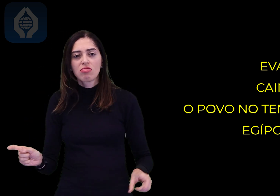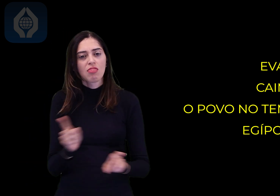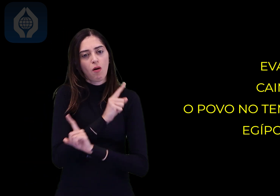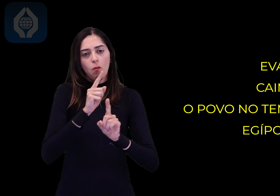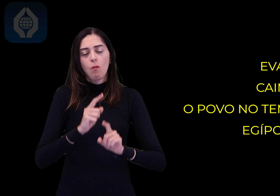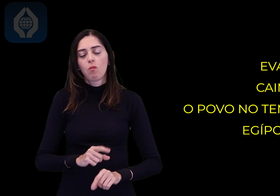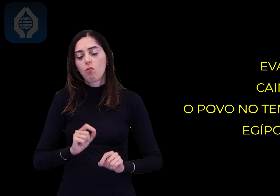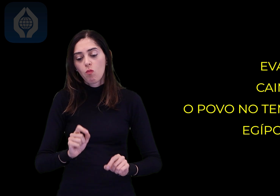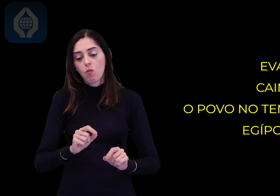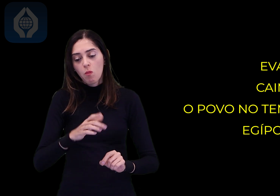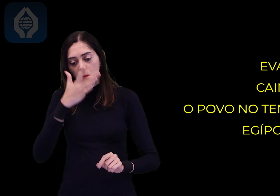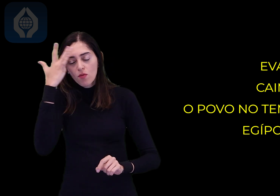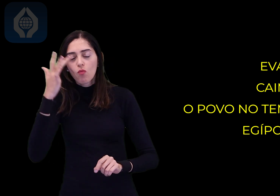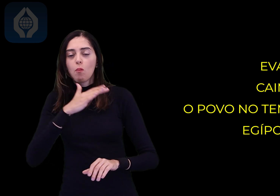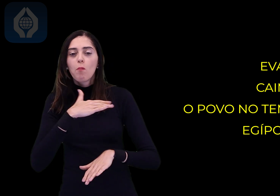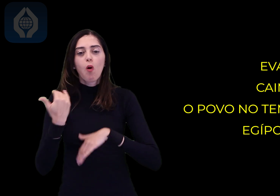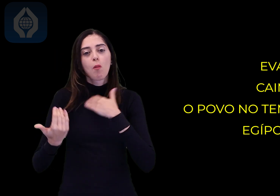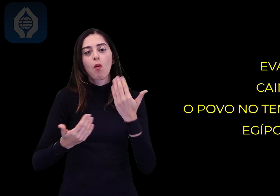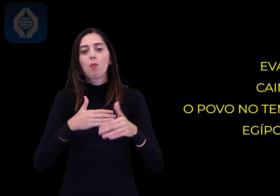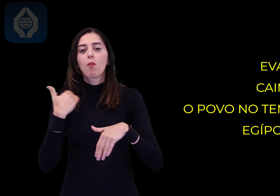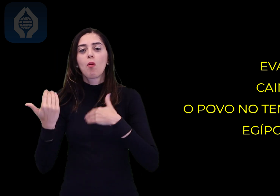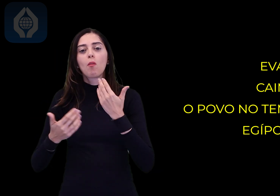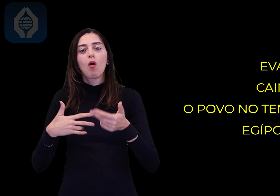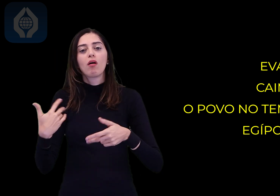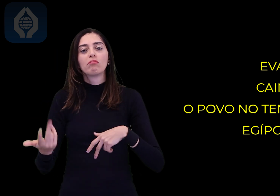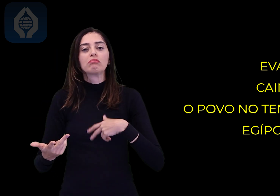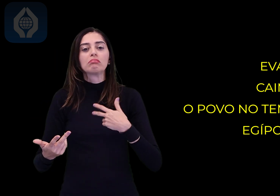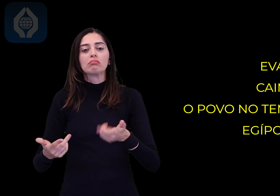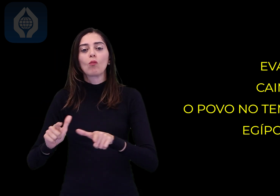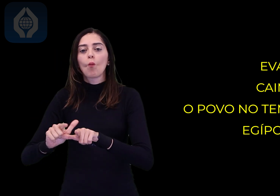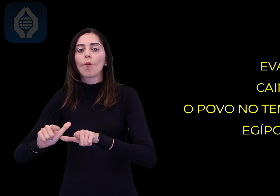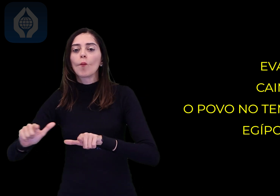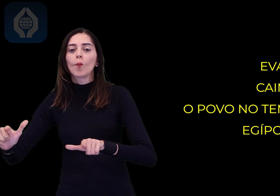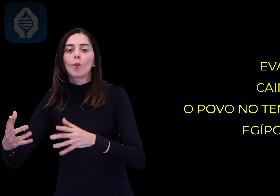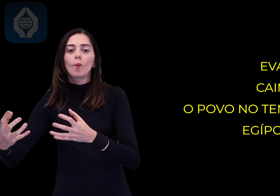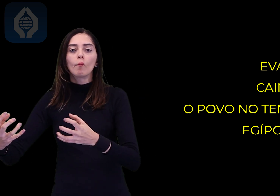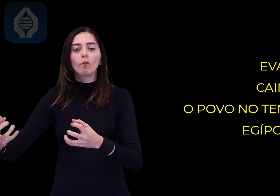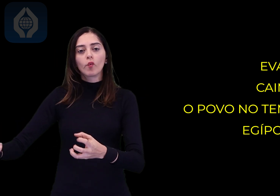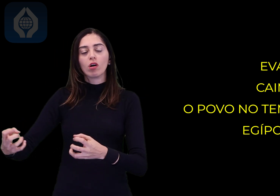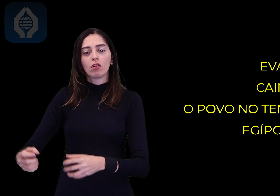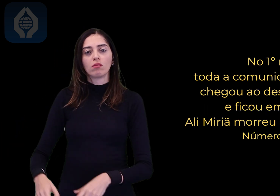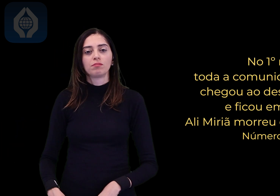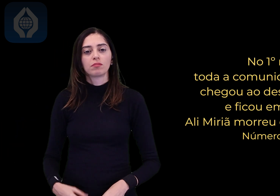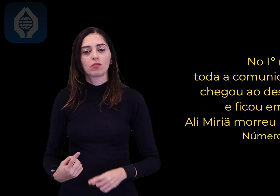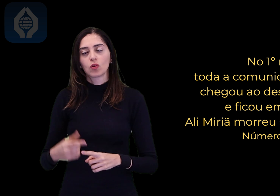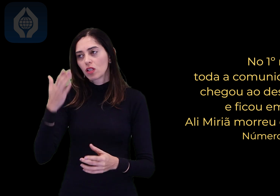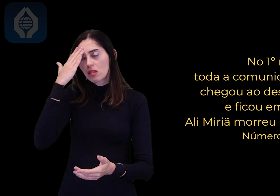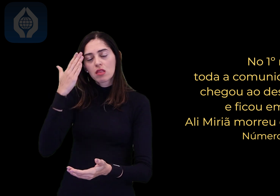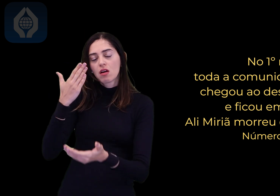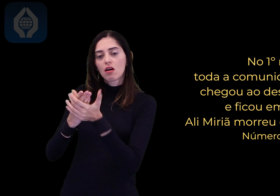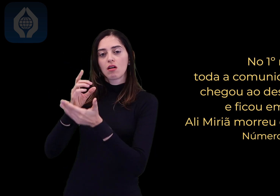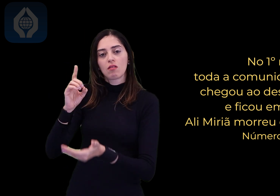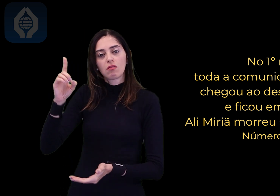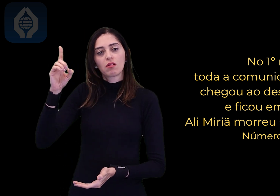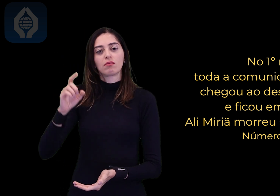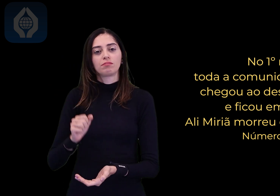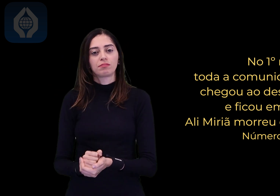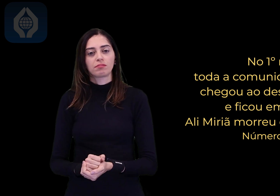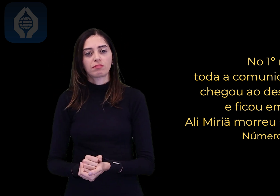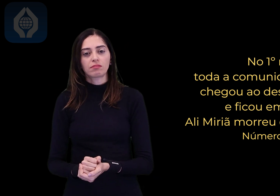ele disse, todos os adultos incrédulos iriam morrer no deserto. G. Israel culpou Moisés e